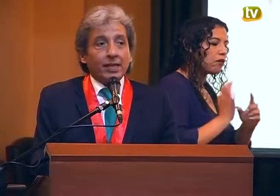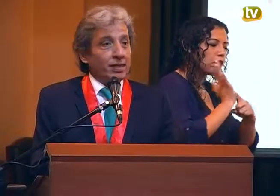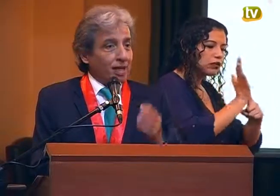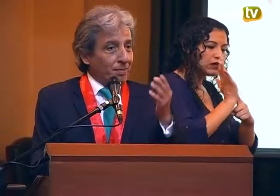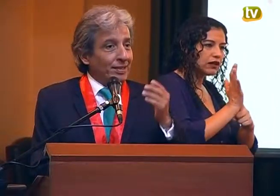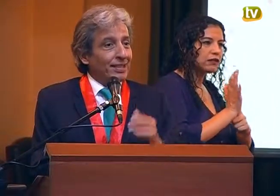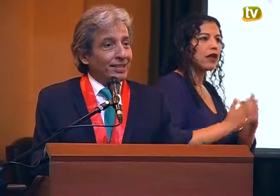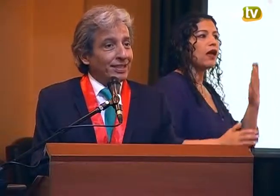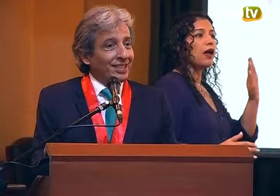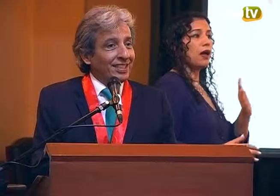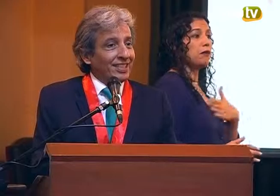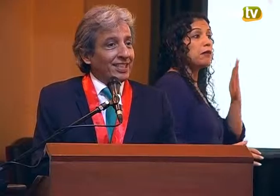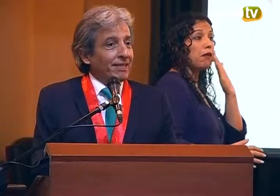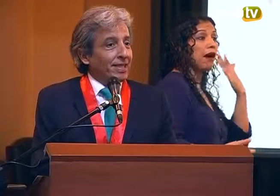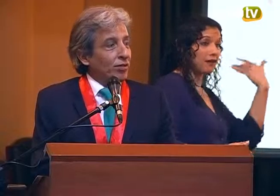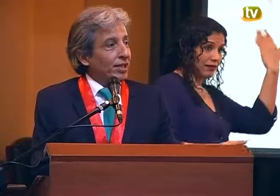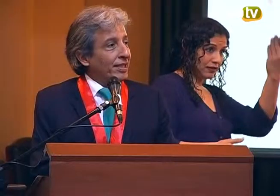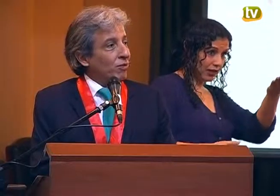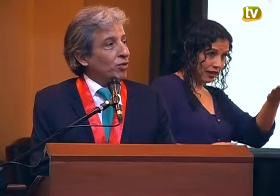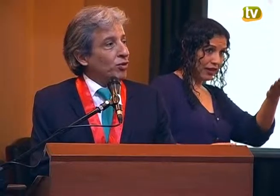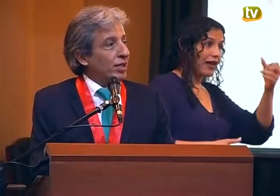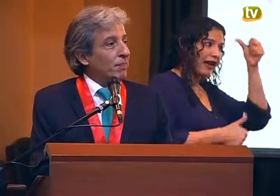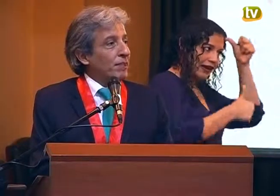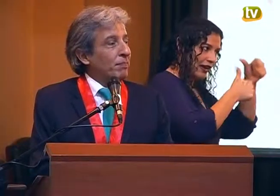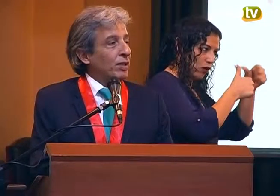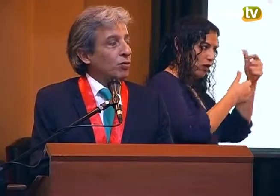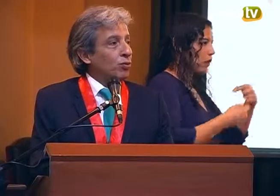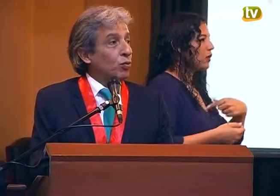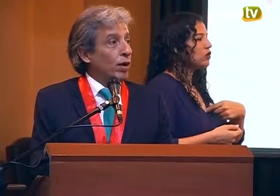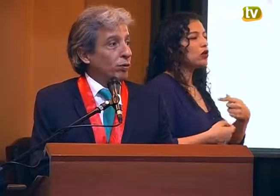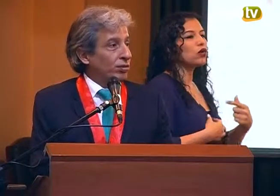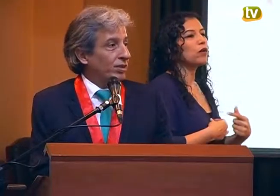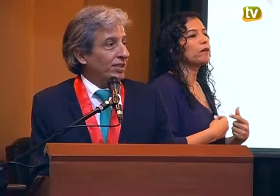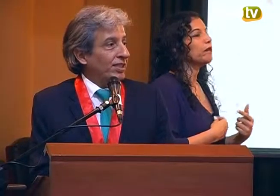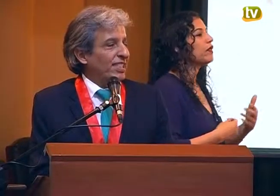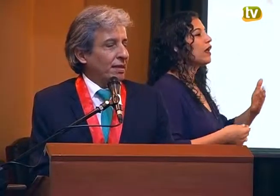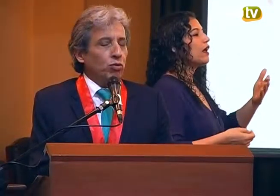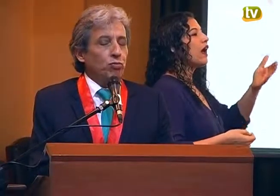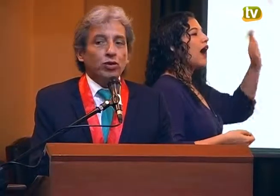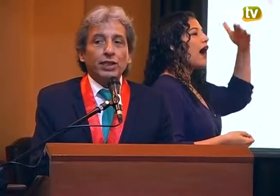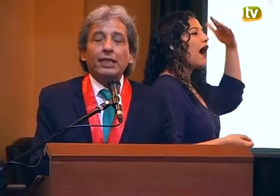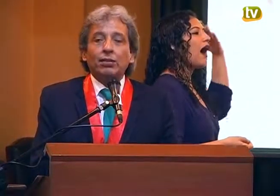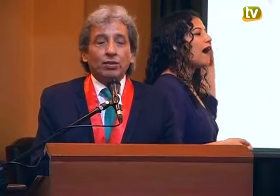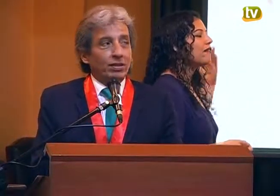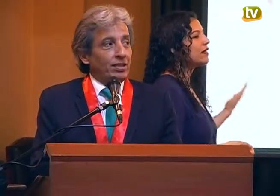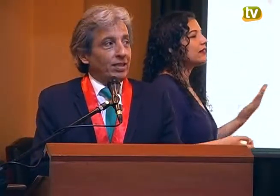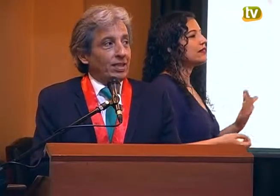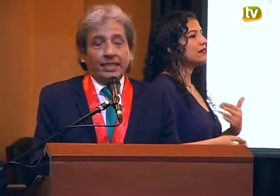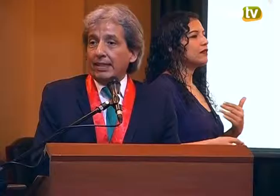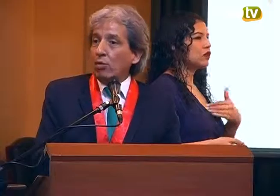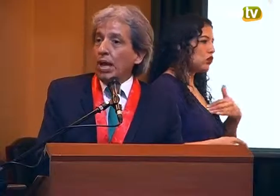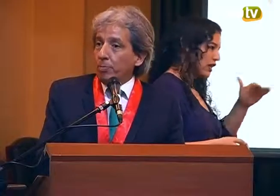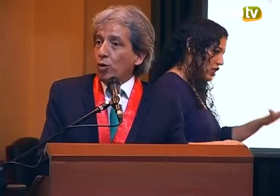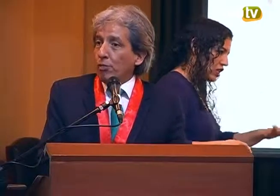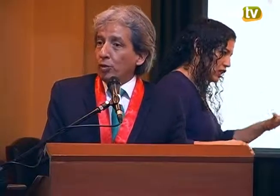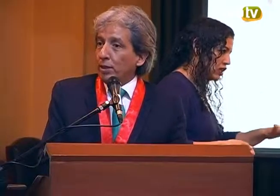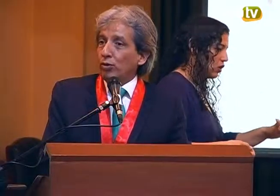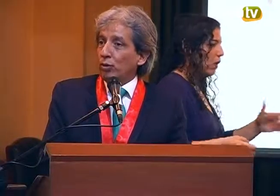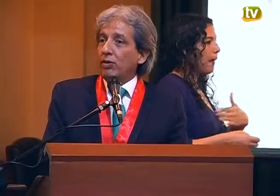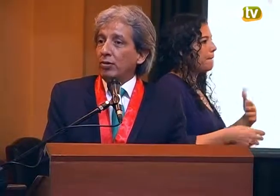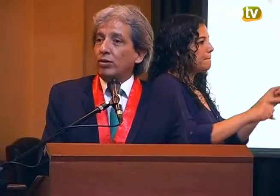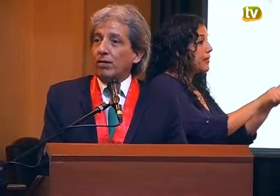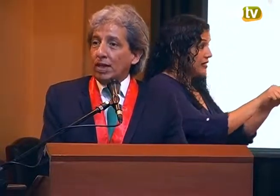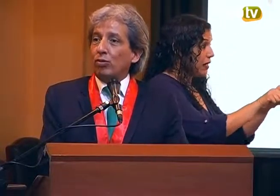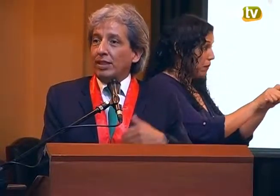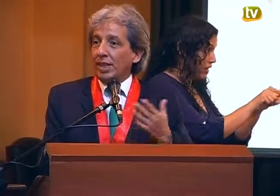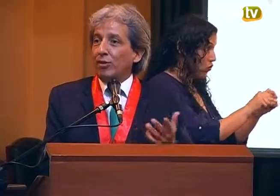Mi mamá, que está acá presente, debe recordar que cuando yo tenía mis zapatos nuevos y era muy, muy chiquito, y era una época pues en